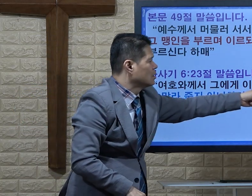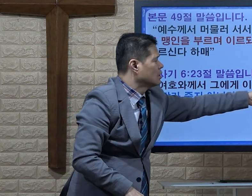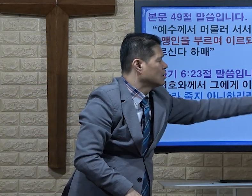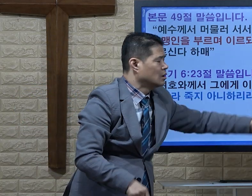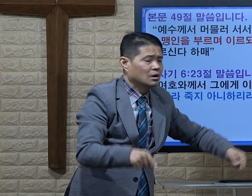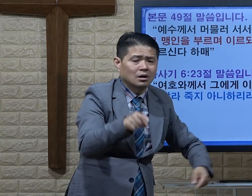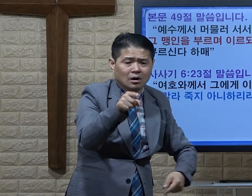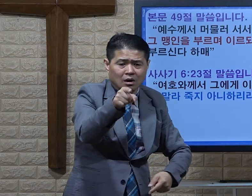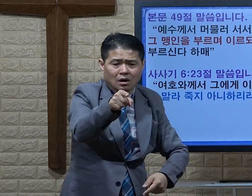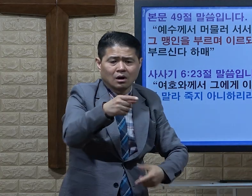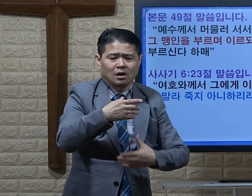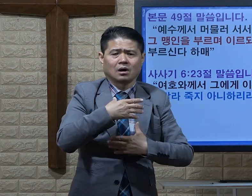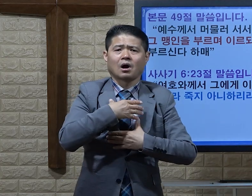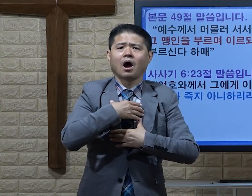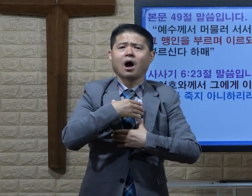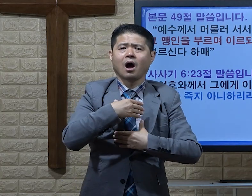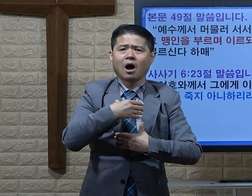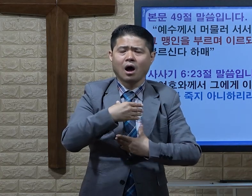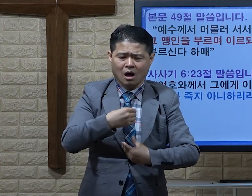너는 안심하라.